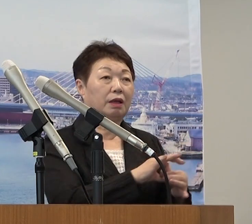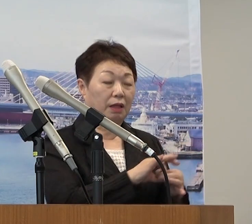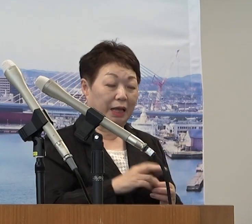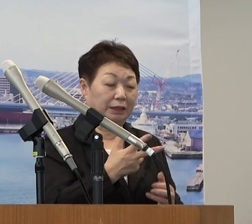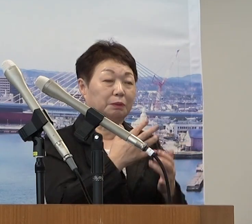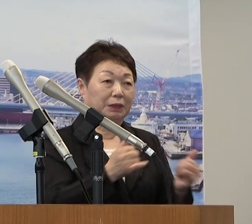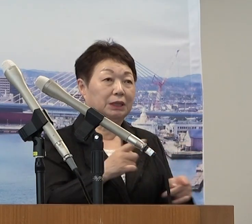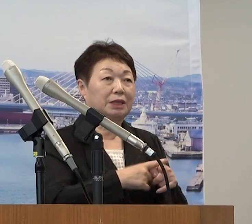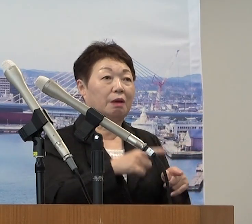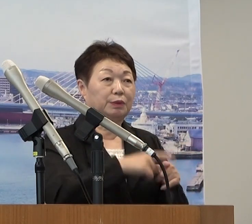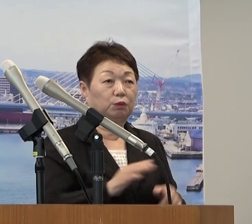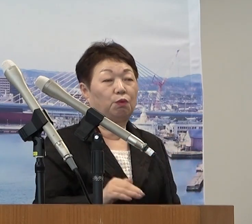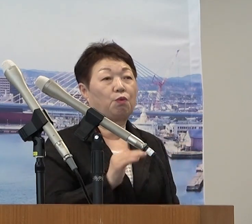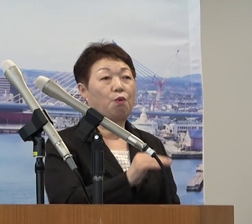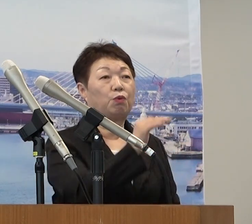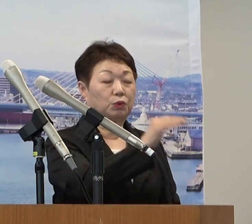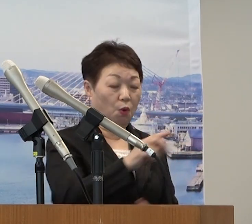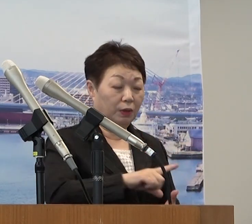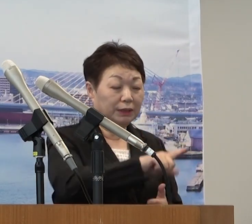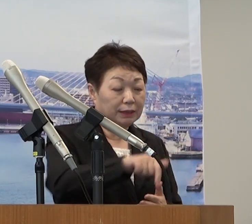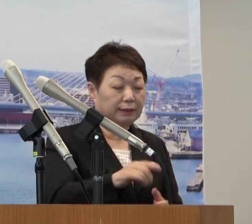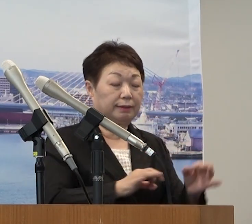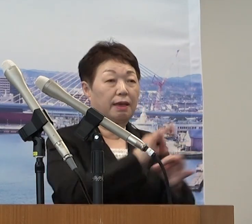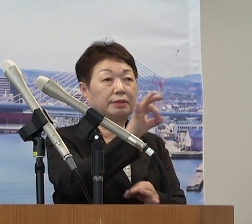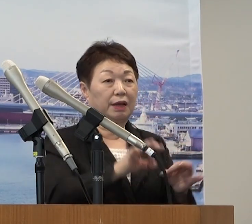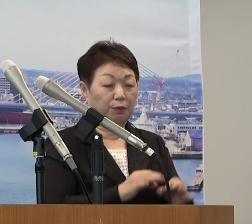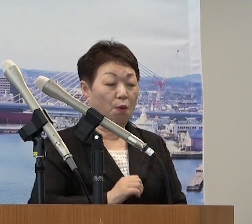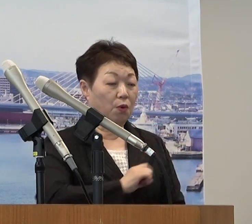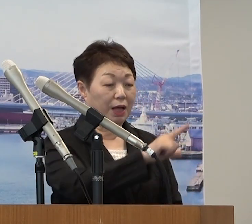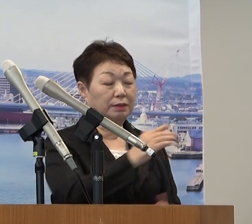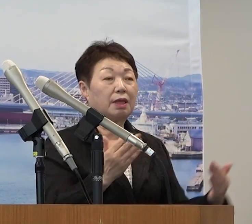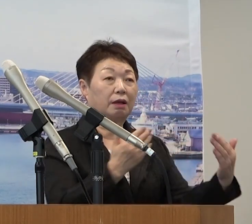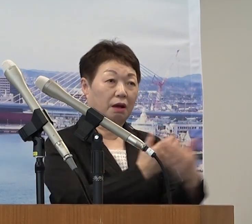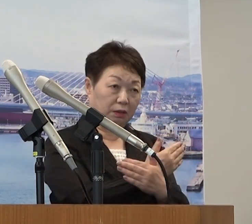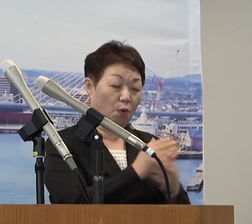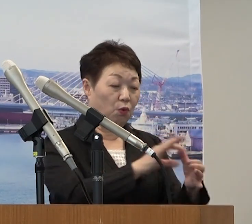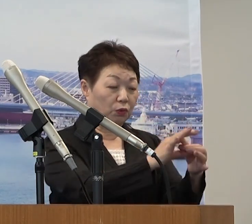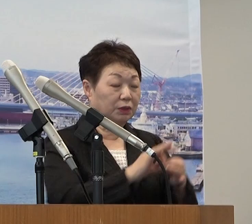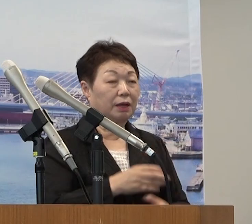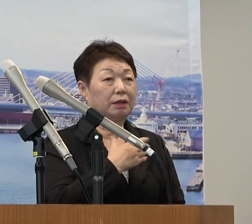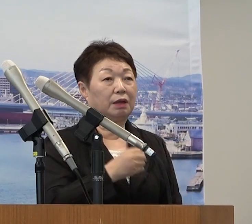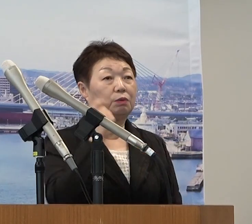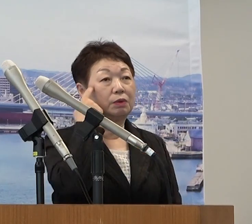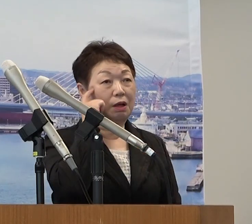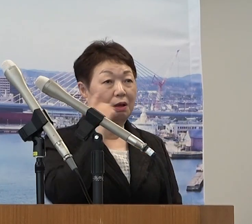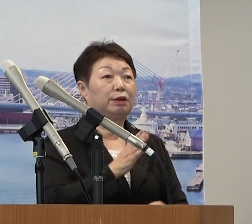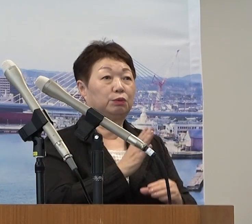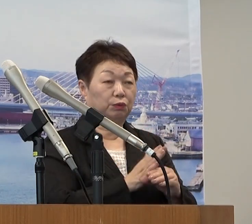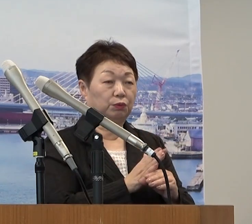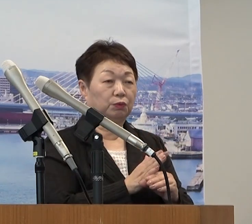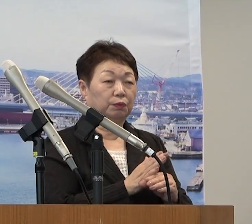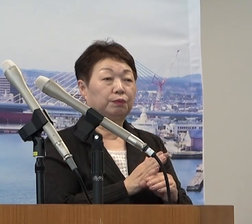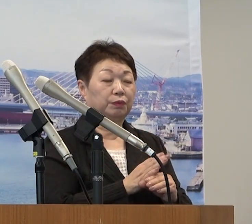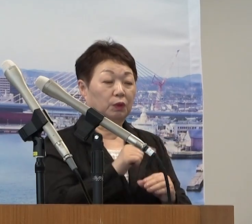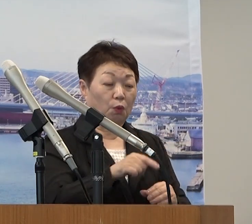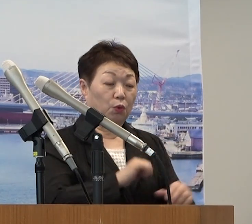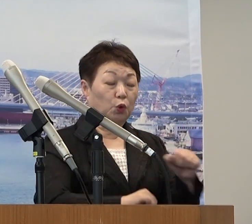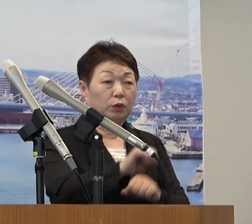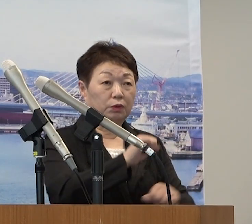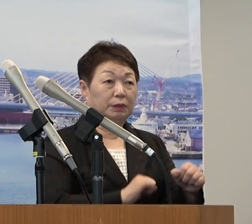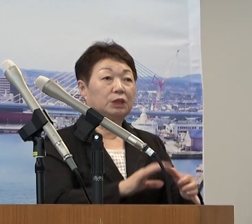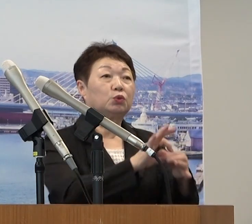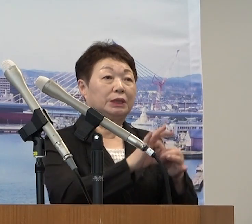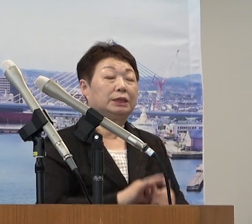民サービスの向上、地域経済の活性化等にもつなげてまいりたいと考えておりますので、公民連携の取り組みについ